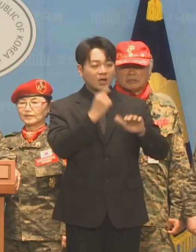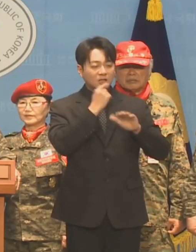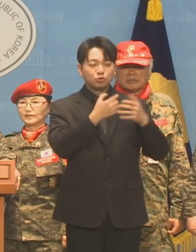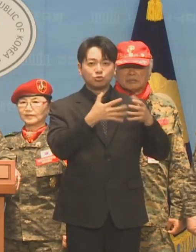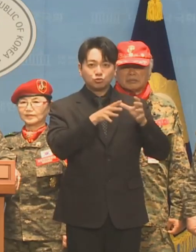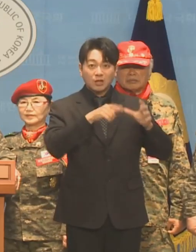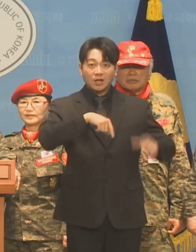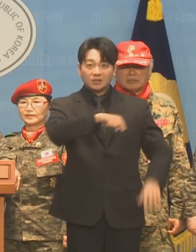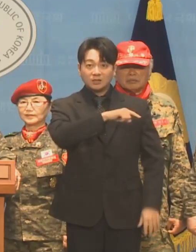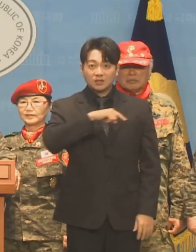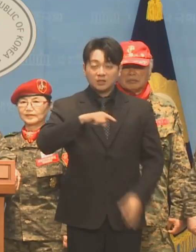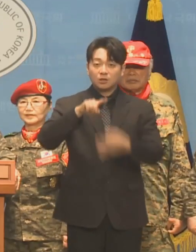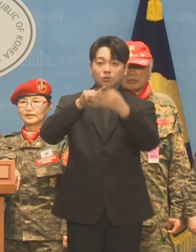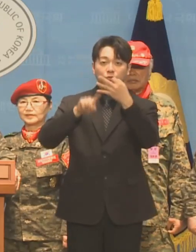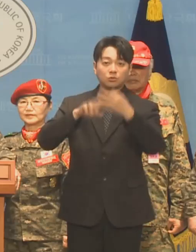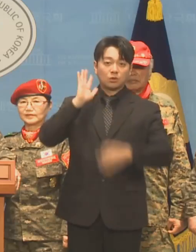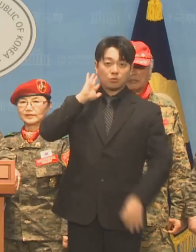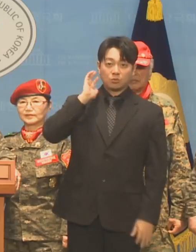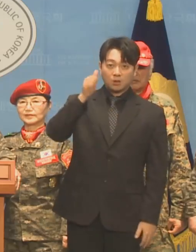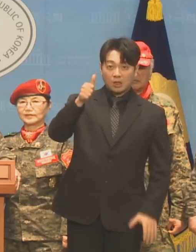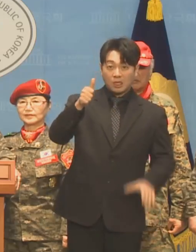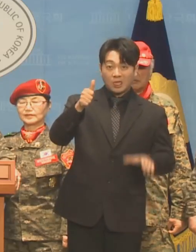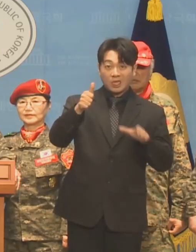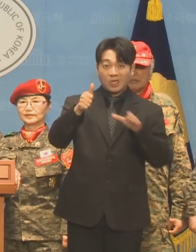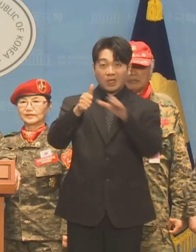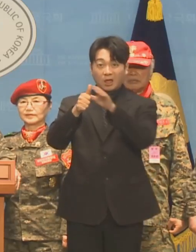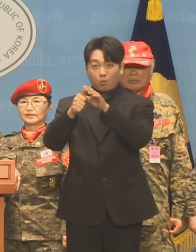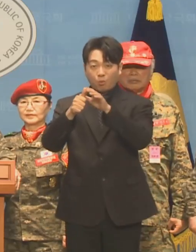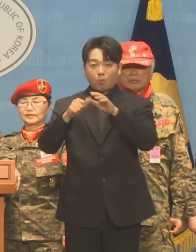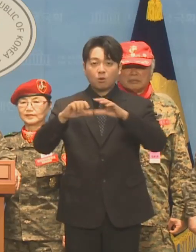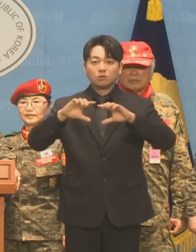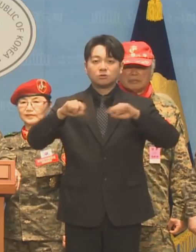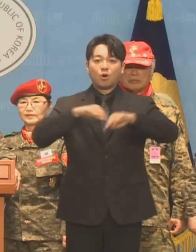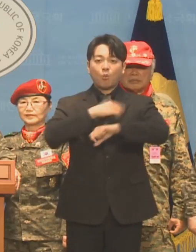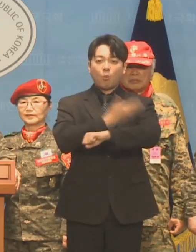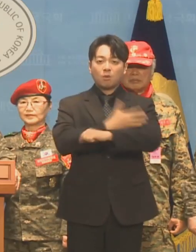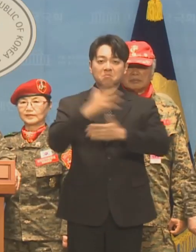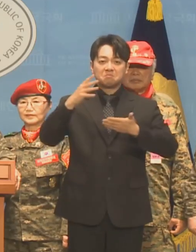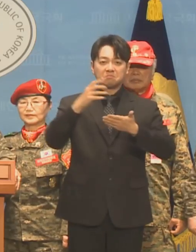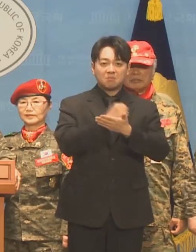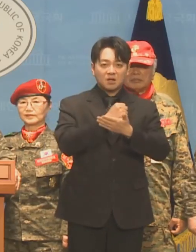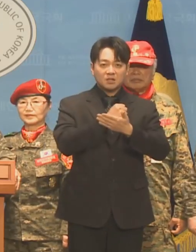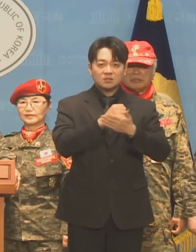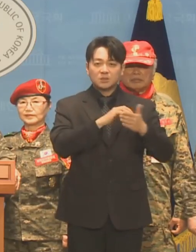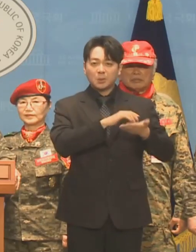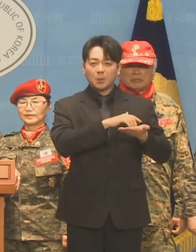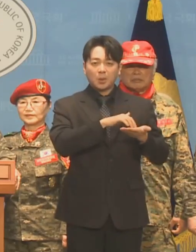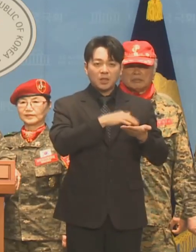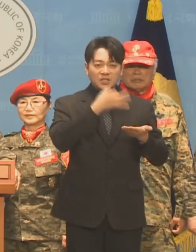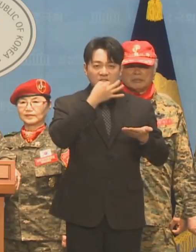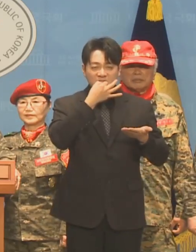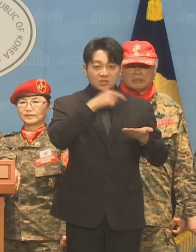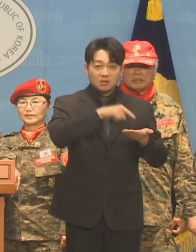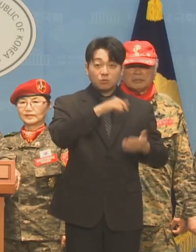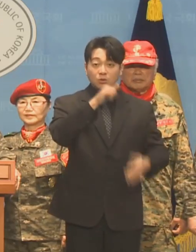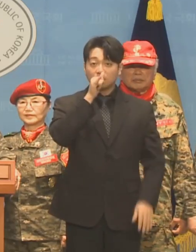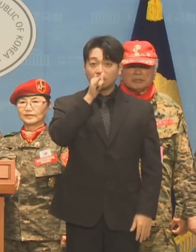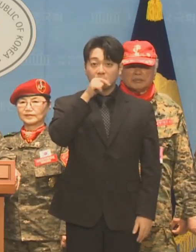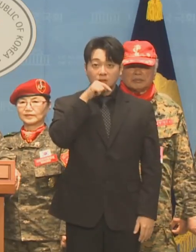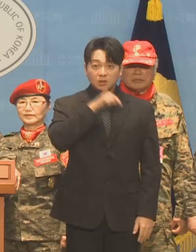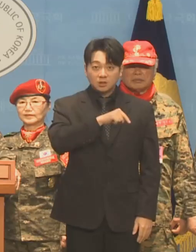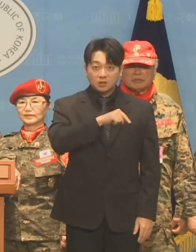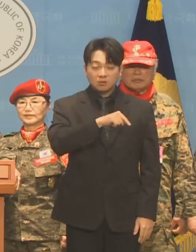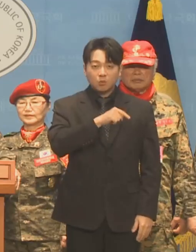대통령을 끌어내리고 국가를 전복하려는 음모를 핵체하고 있는데 그대들이 이들이